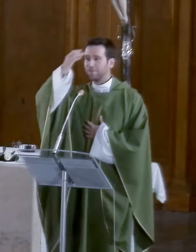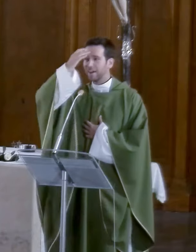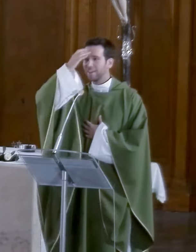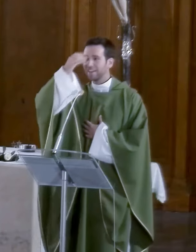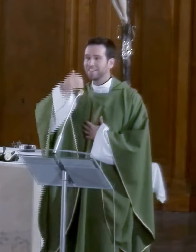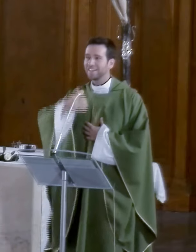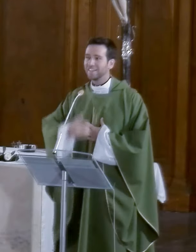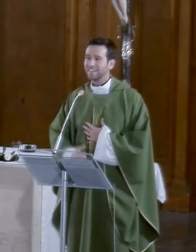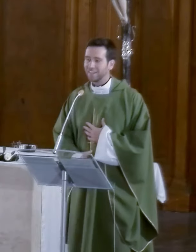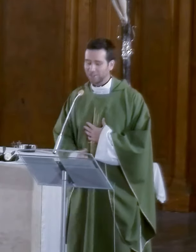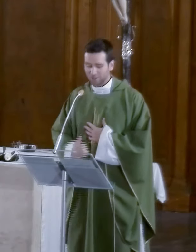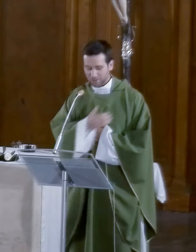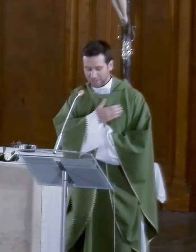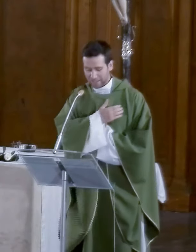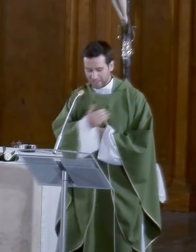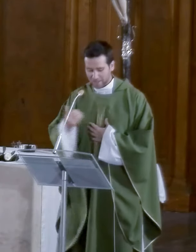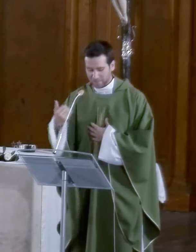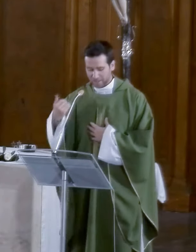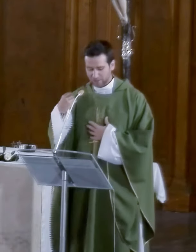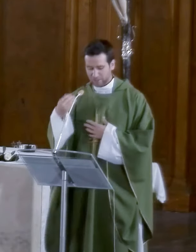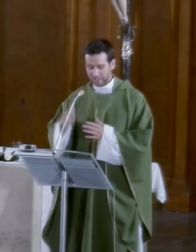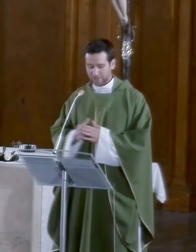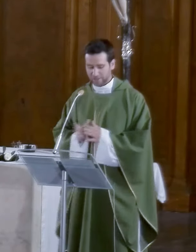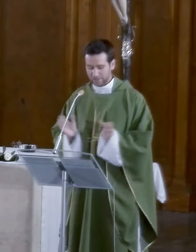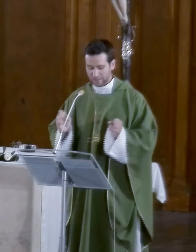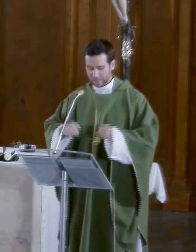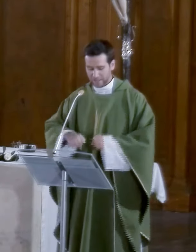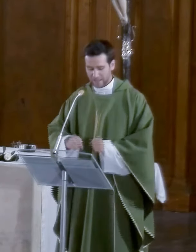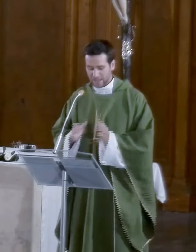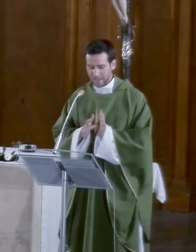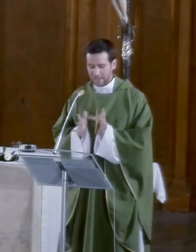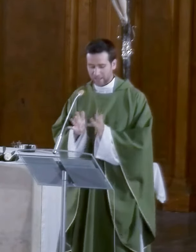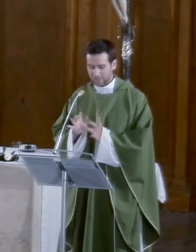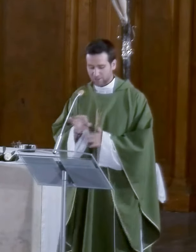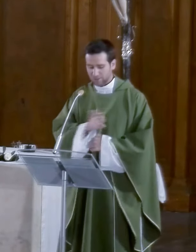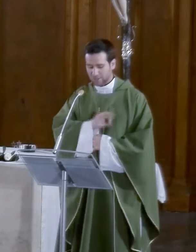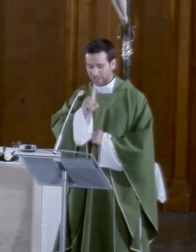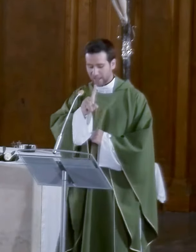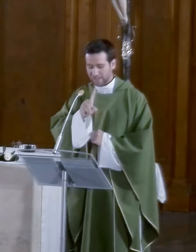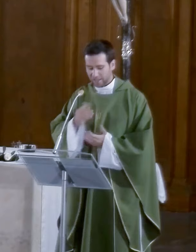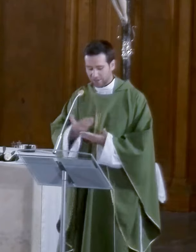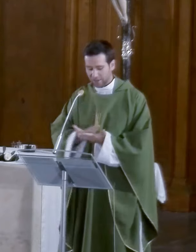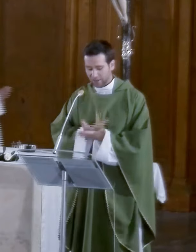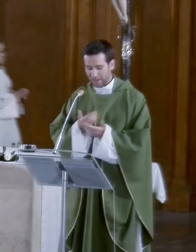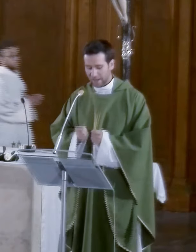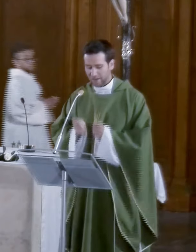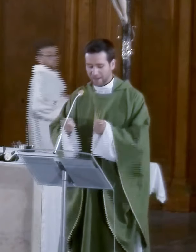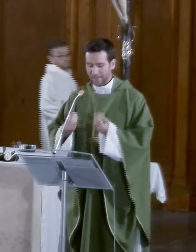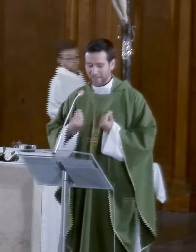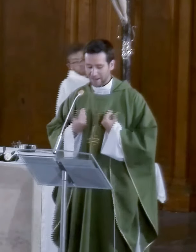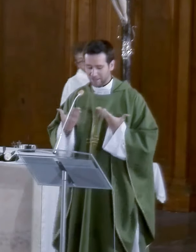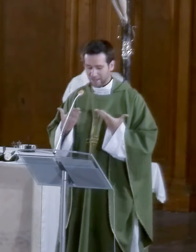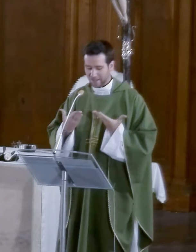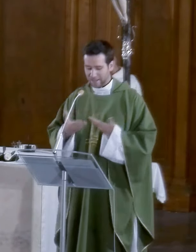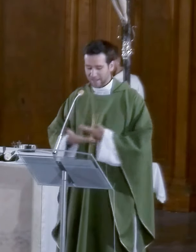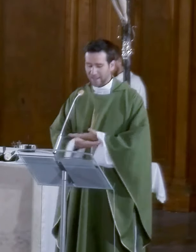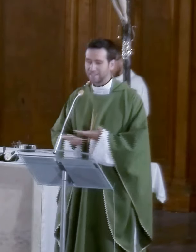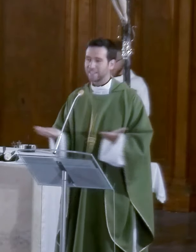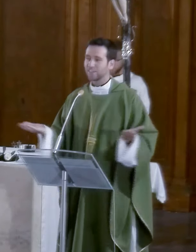En el nombre del Padre, y del Hijo, y del Espíritu Santo, Jesús, el Señor, el pan que da la